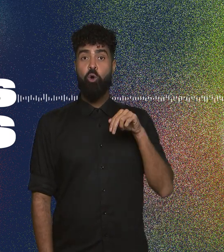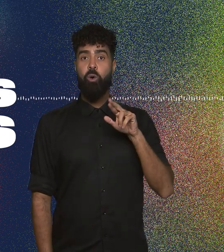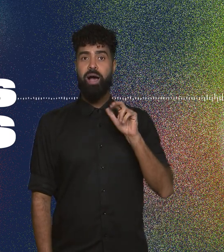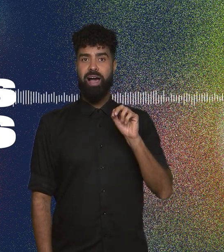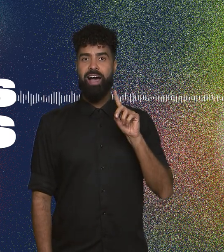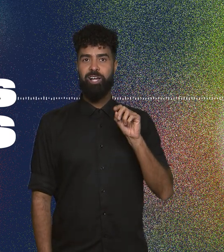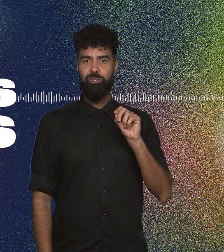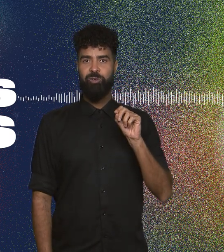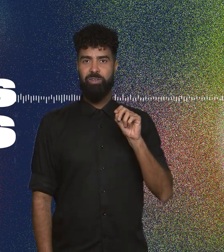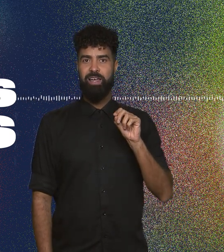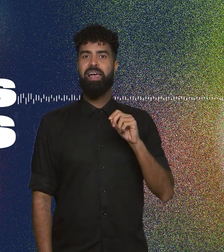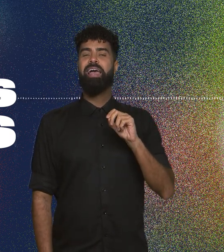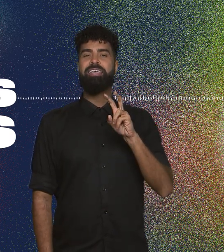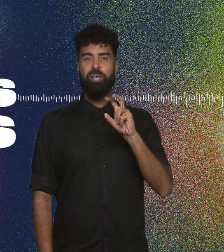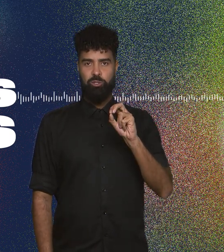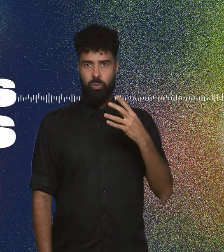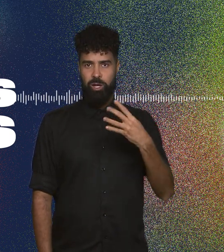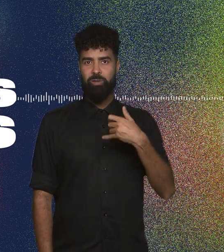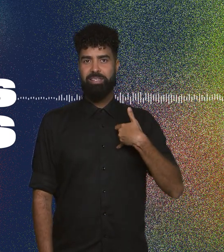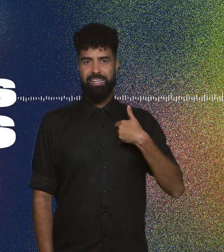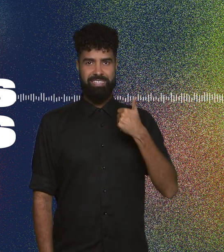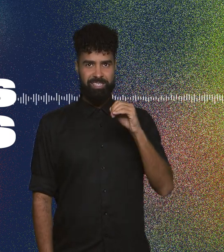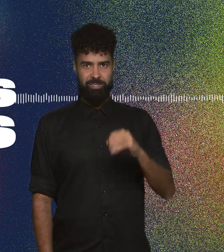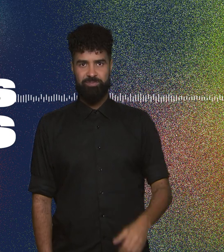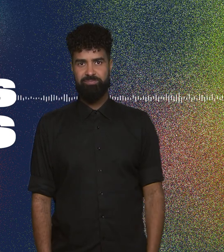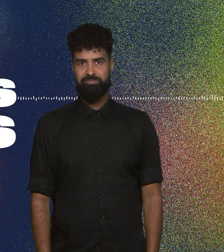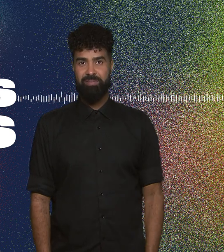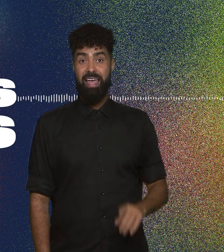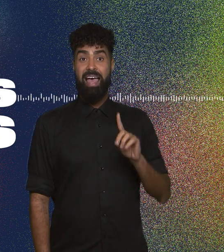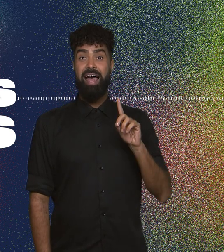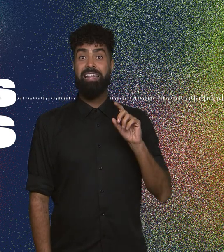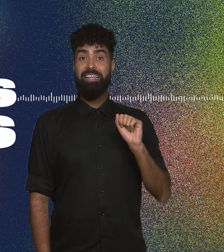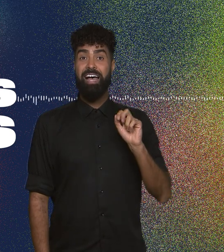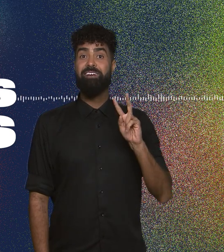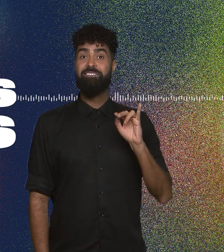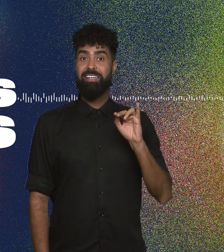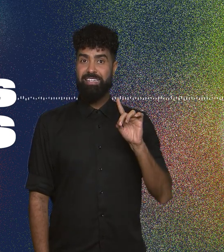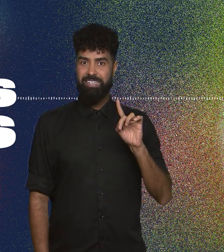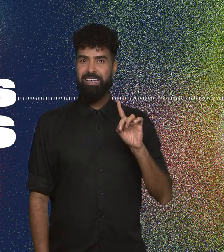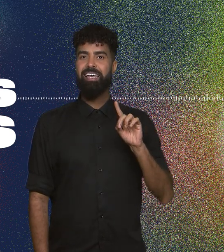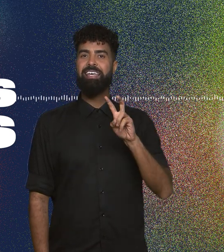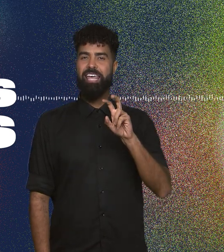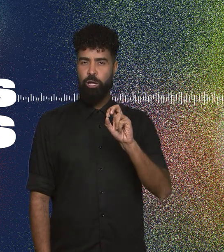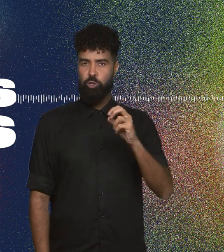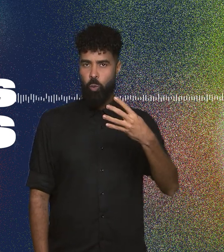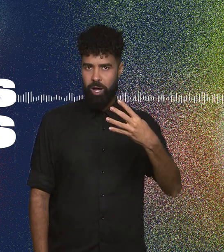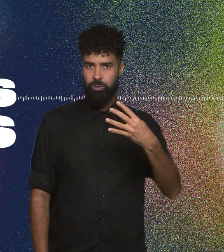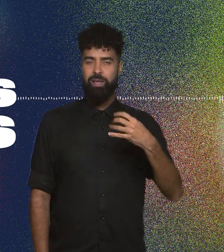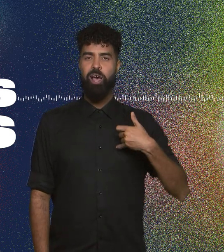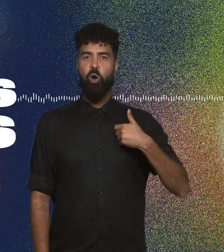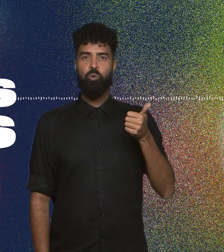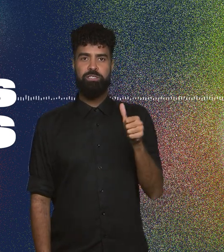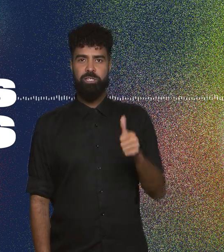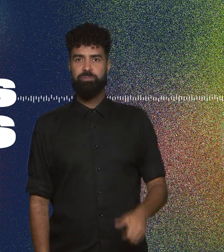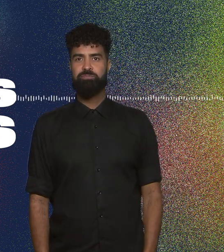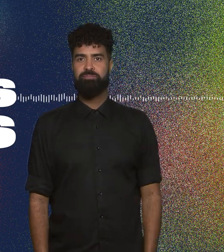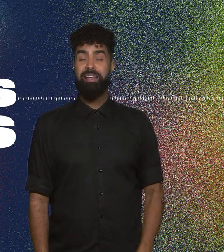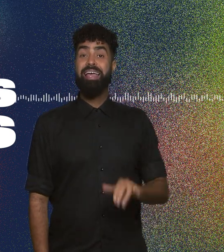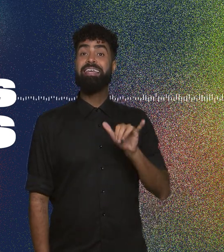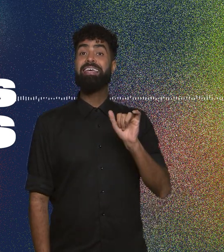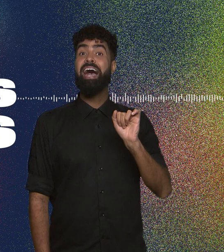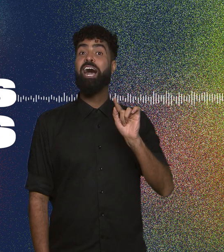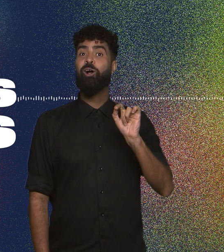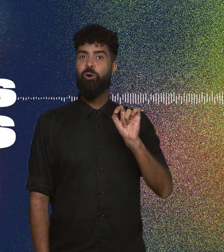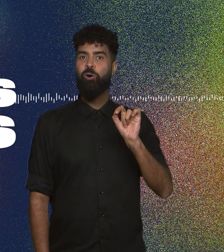sou da 504 e tenho 10 anos. Meu nome é Davi Samuel, eu sou da 504 e tenho 11 anos. Meu nome é Iago Francisco, eu sou